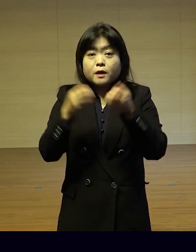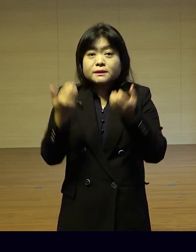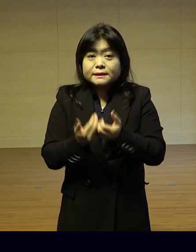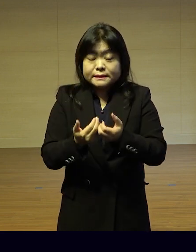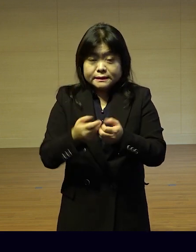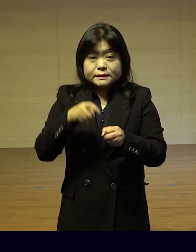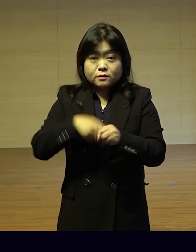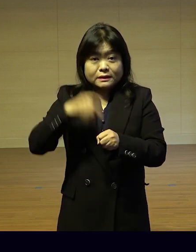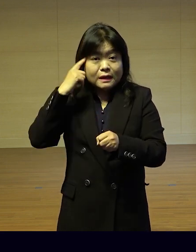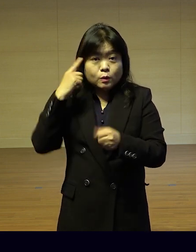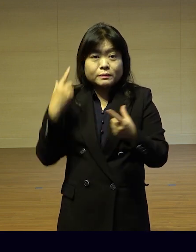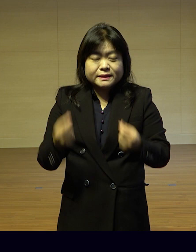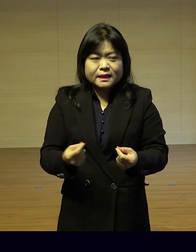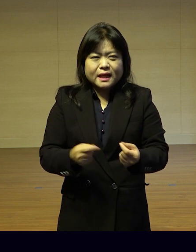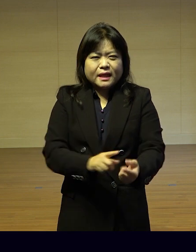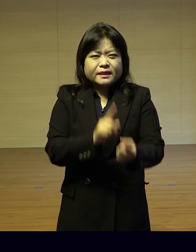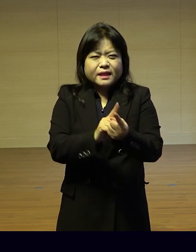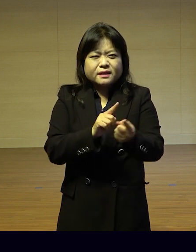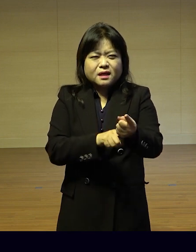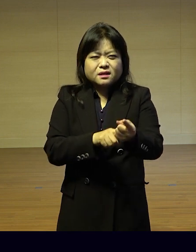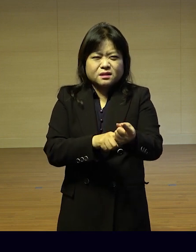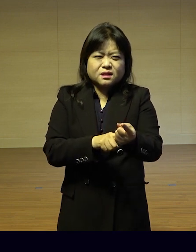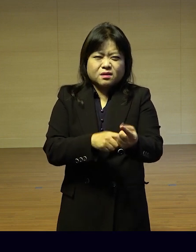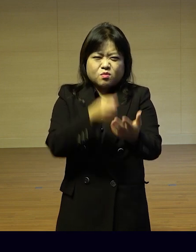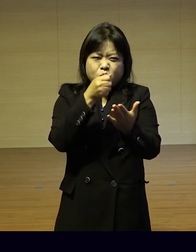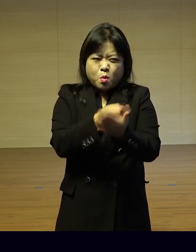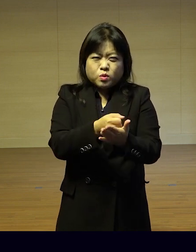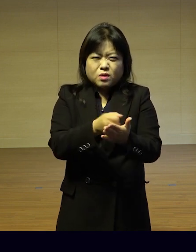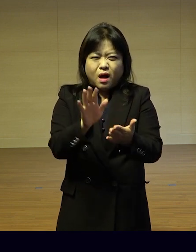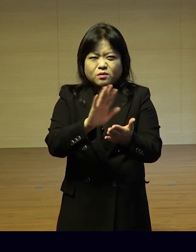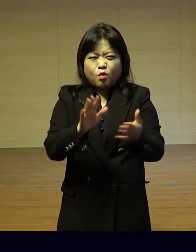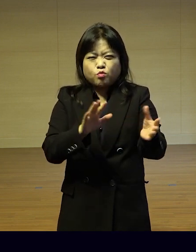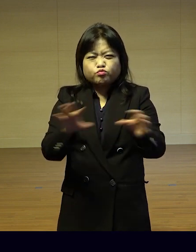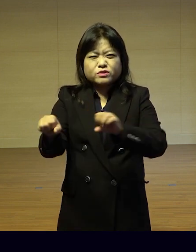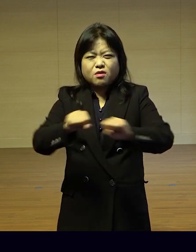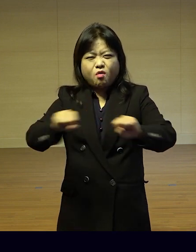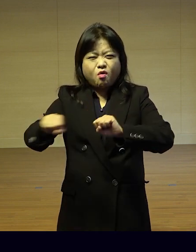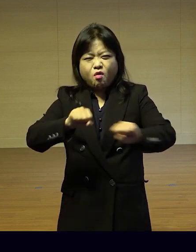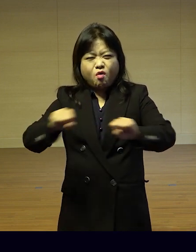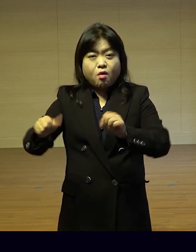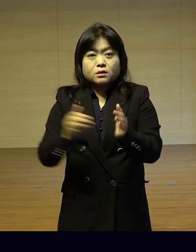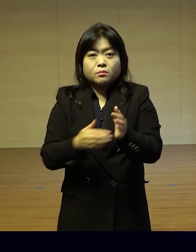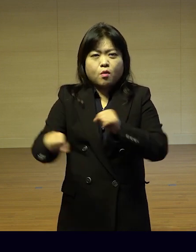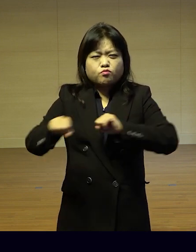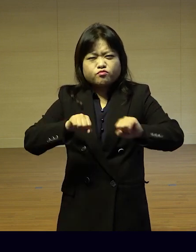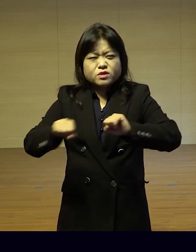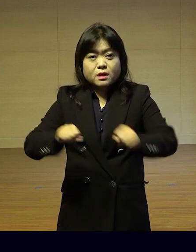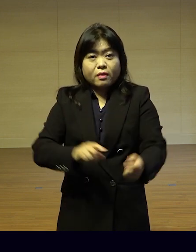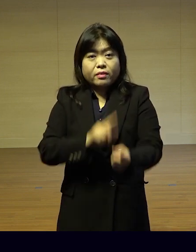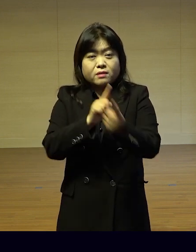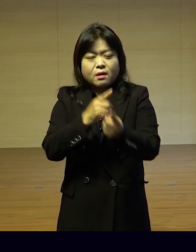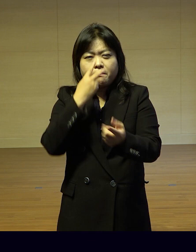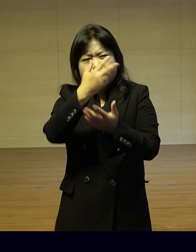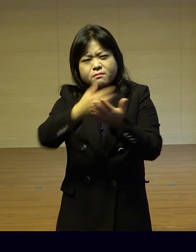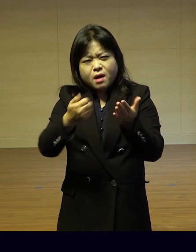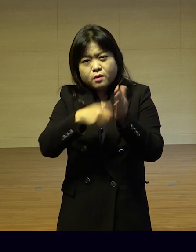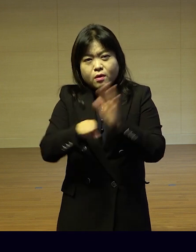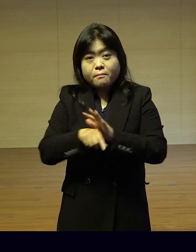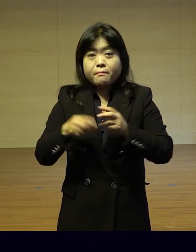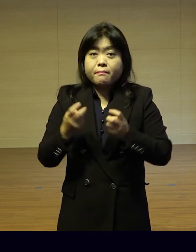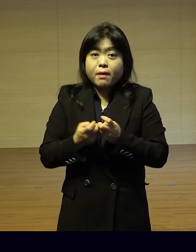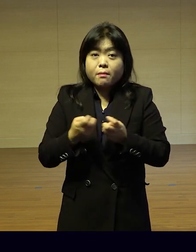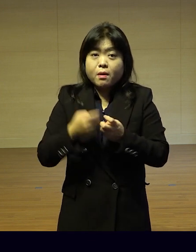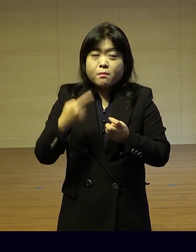마찬가지입니다. 대상이 고정되어 있지 않고 유동 변화하기 때문에 그 유동 변화하는 대상을 파악하기 위한 방법이